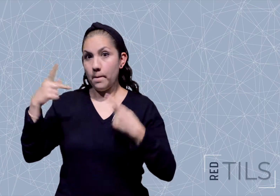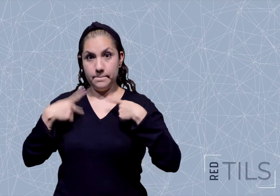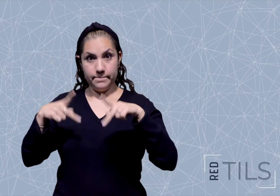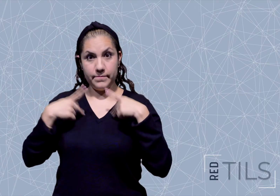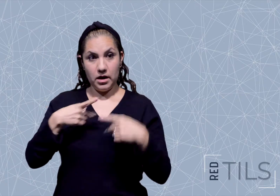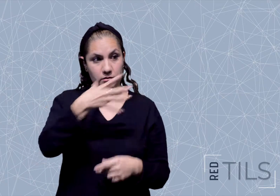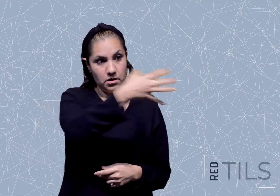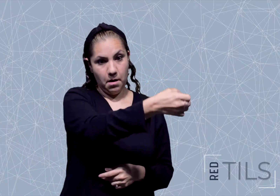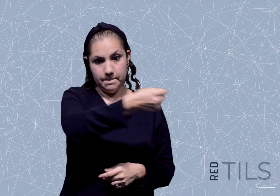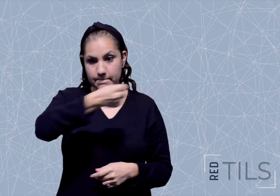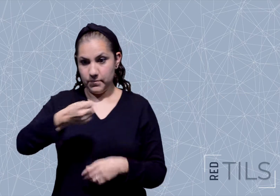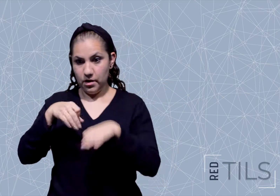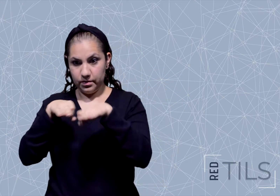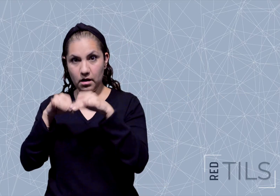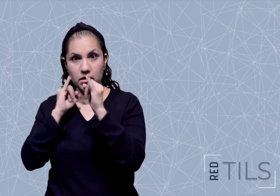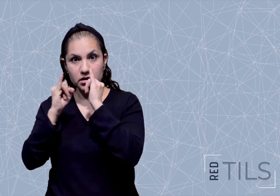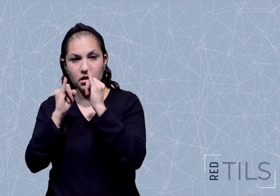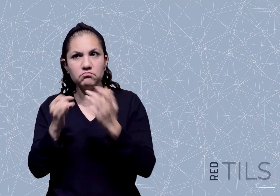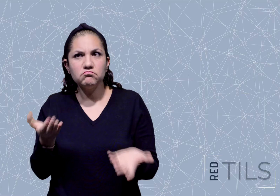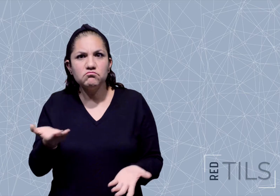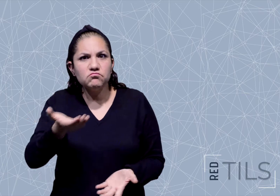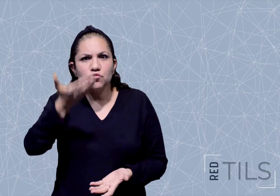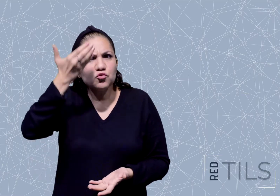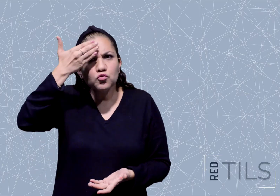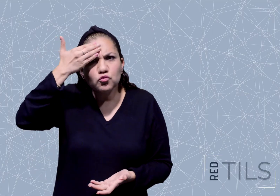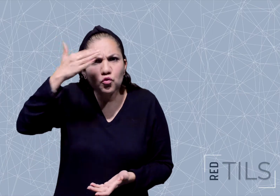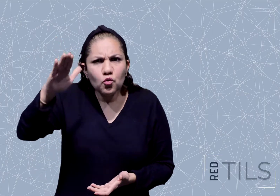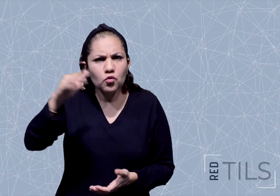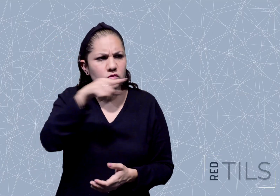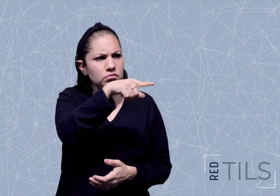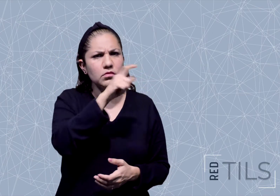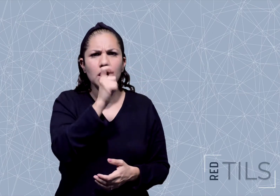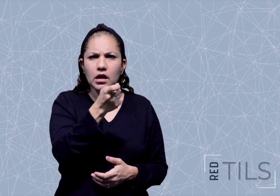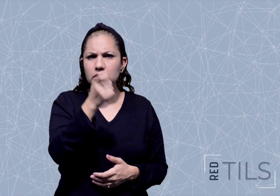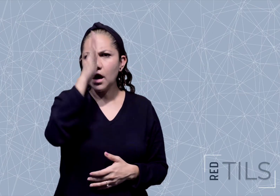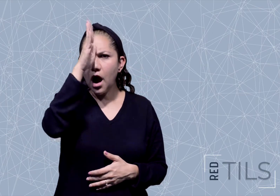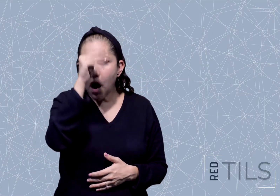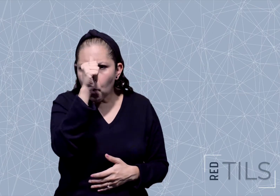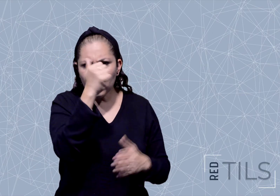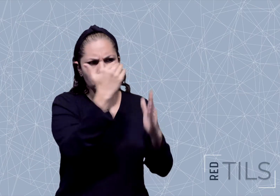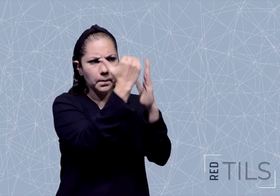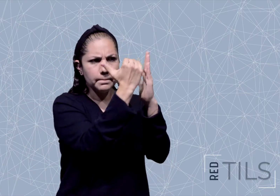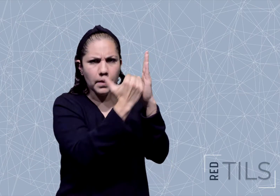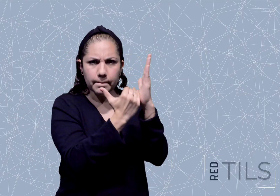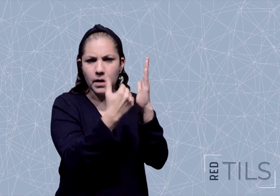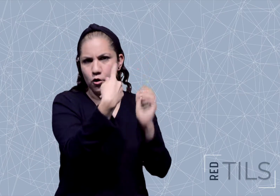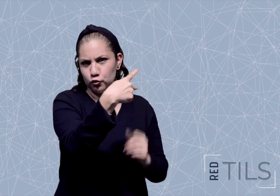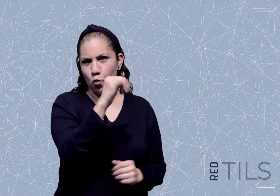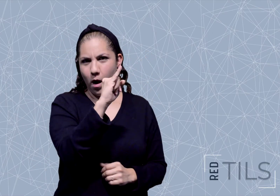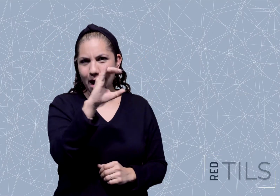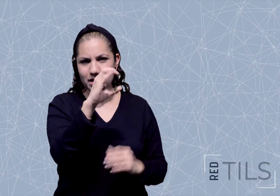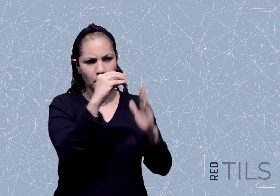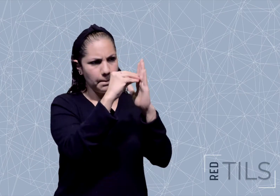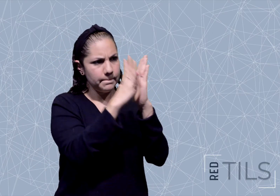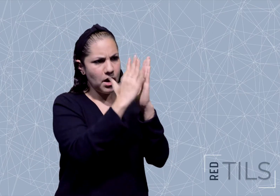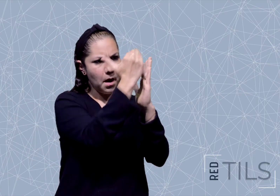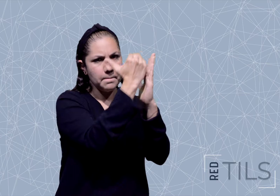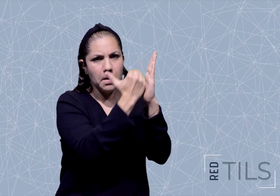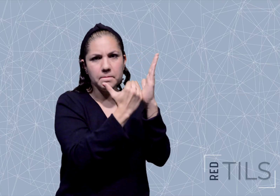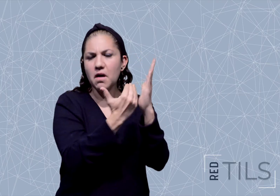Muchas veces, los intérpretes y clientes no conocen estos acuerdos, y es por ello que los intérpretes de lenguas